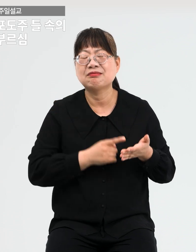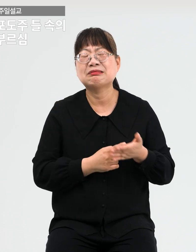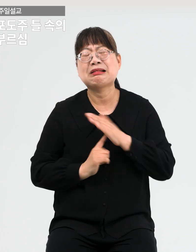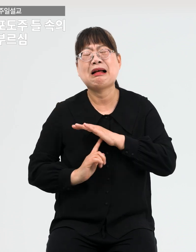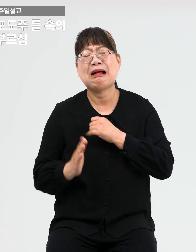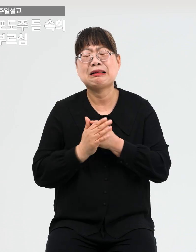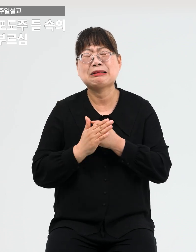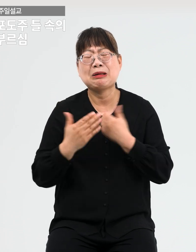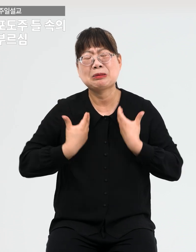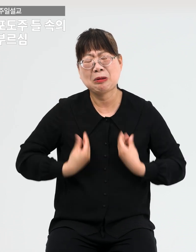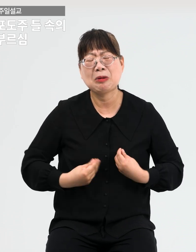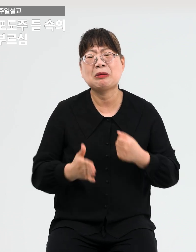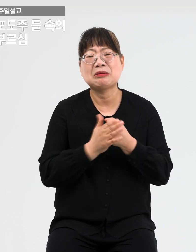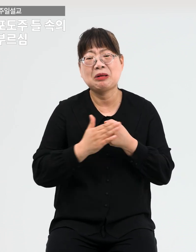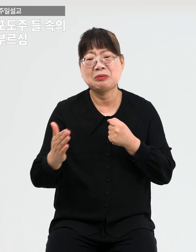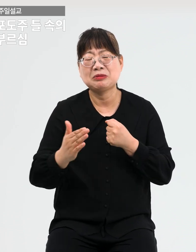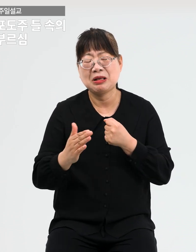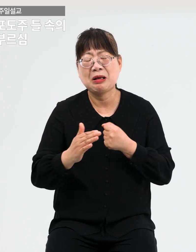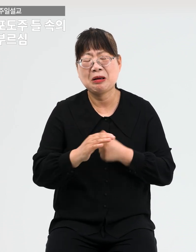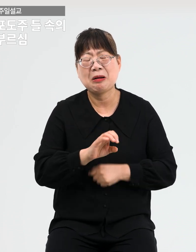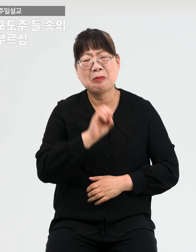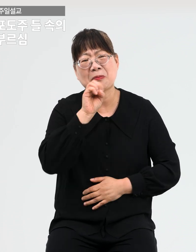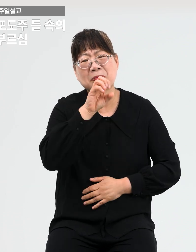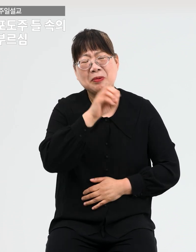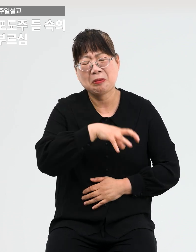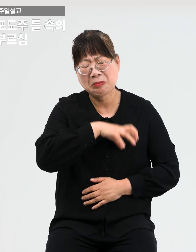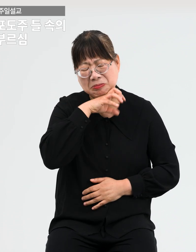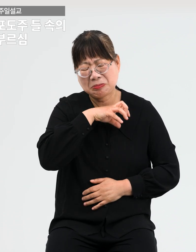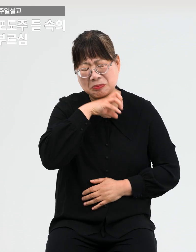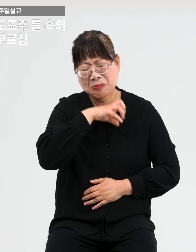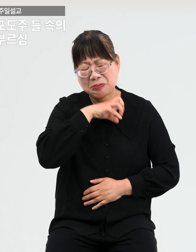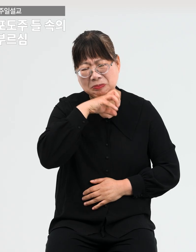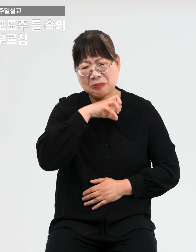넋두리거든요. 절망해서 하는 내뱉는 푸념이거든요.